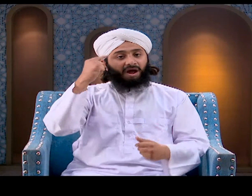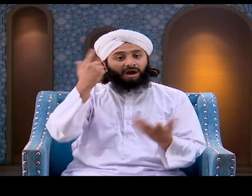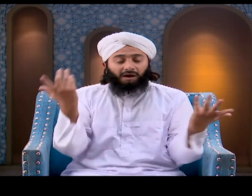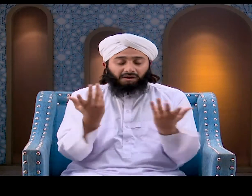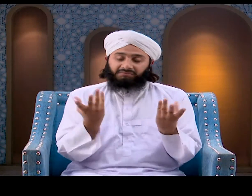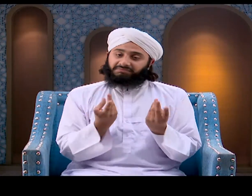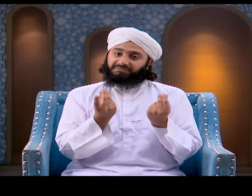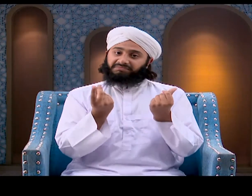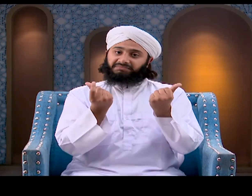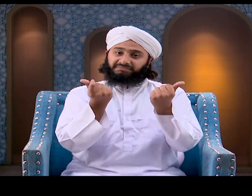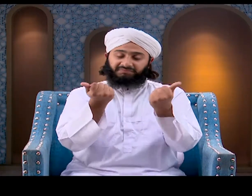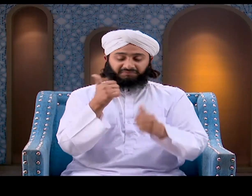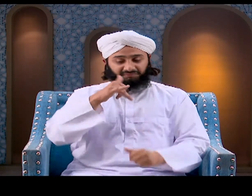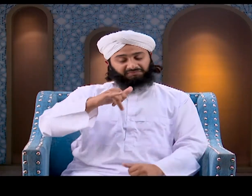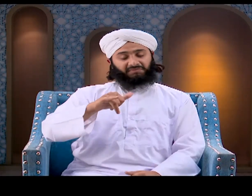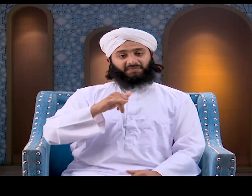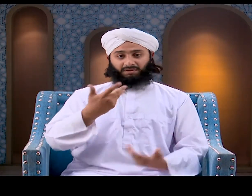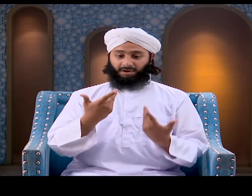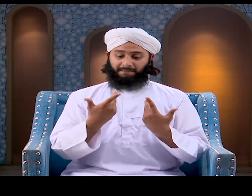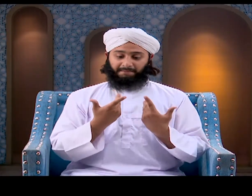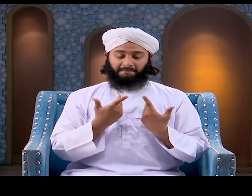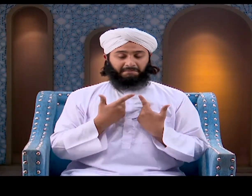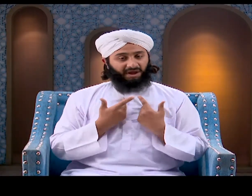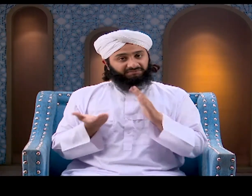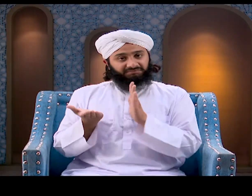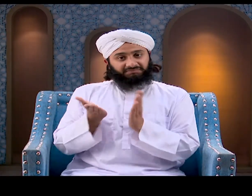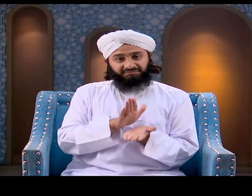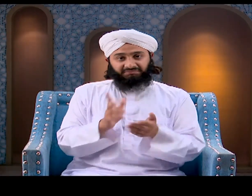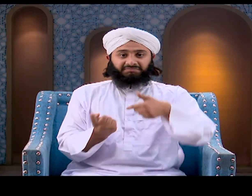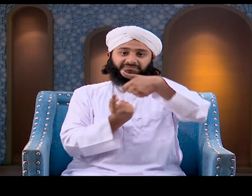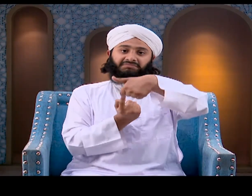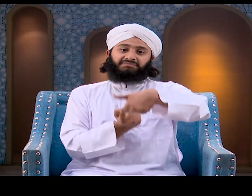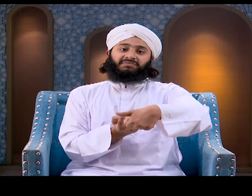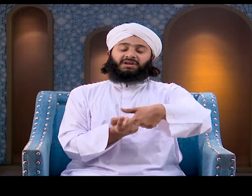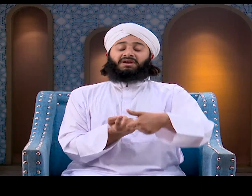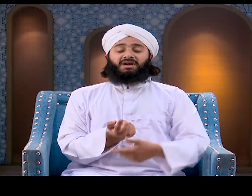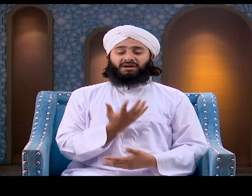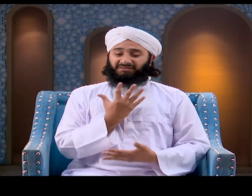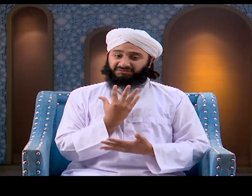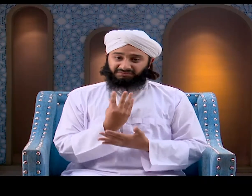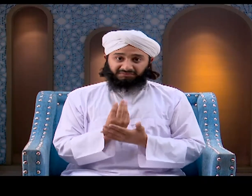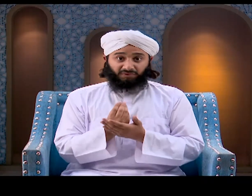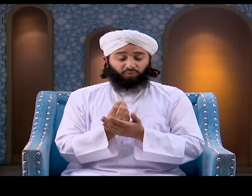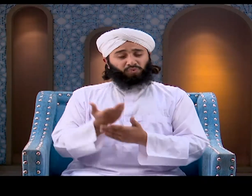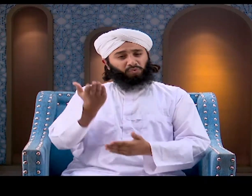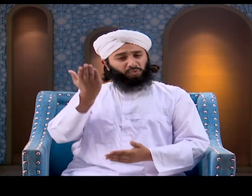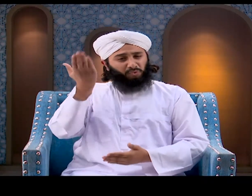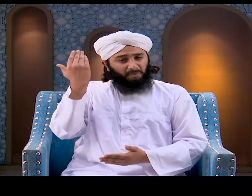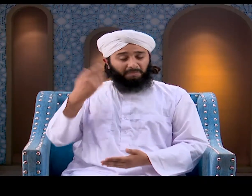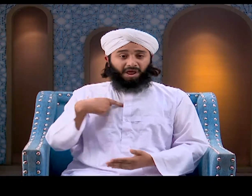اور ان قریب مجھے بھی اندھیری قبر میں اتار دیا جائے گا. ایک نہایت ہی ظالم حکمران ہوا حجاج بن یوسف. اس کی فوج